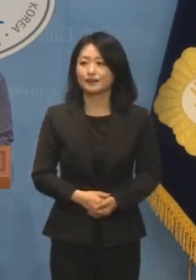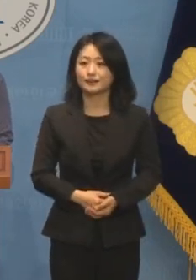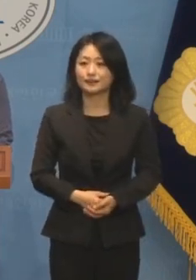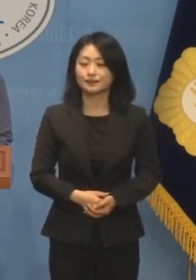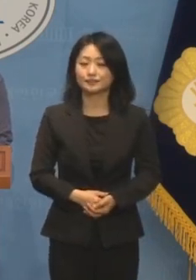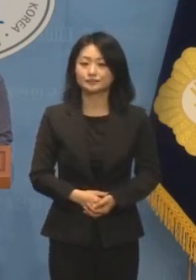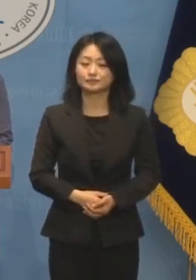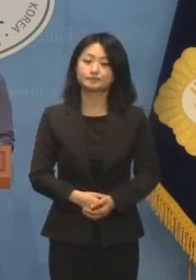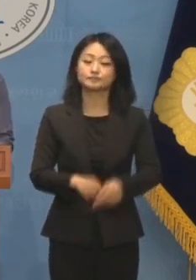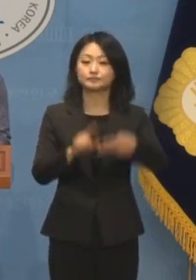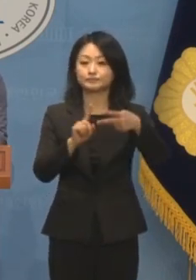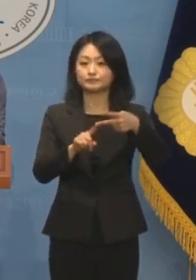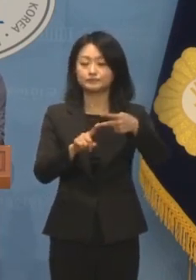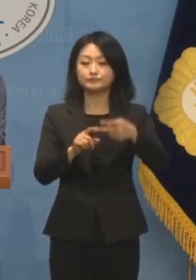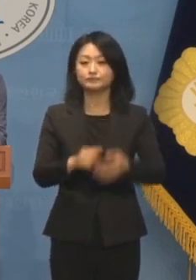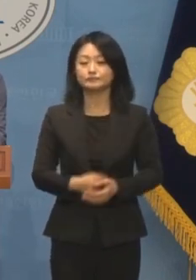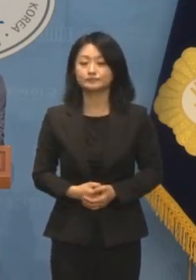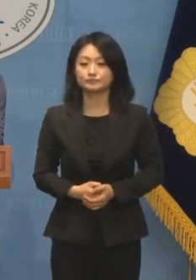두 번째입니다.